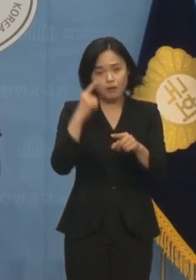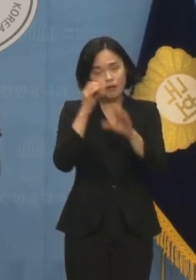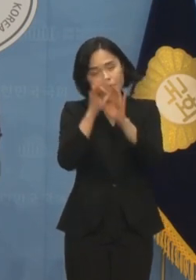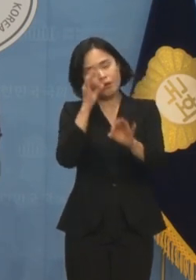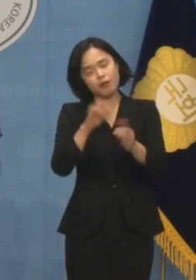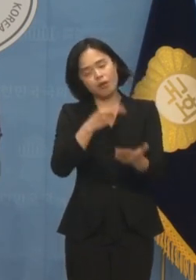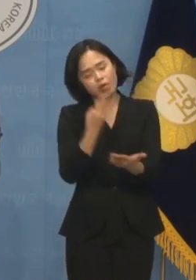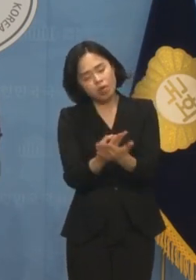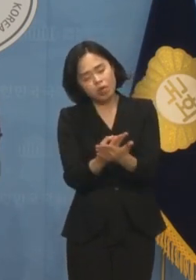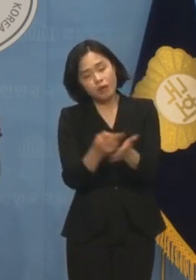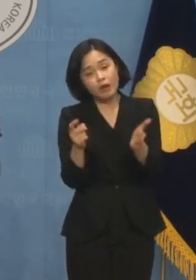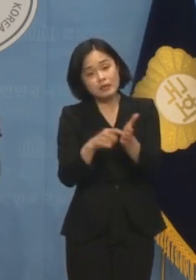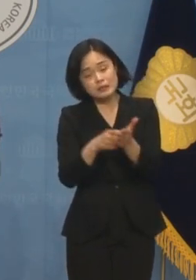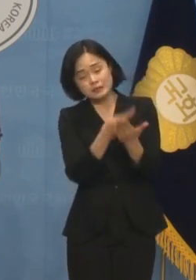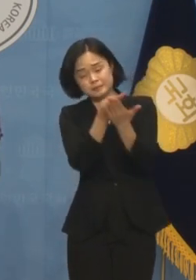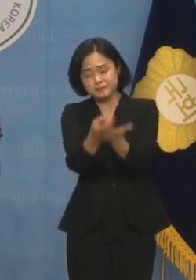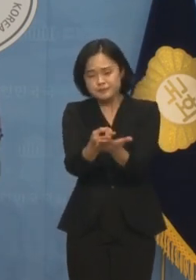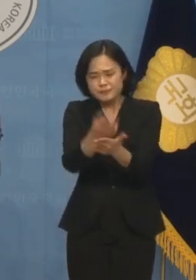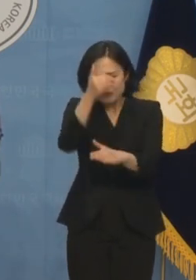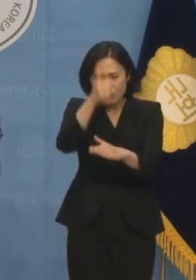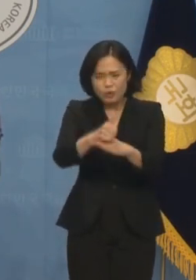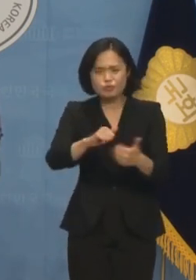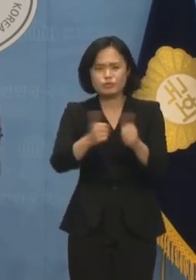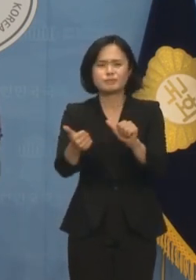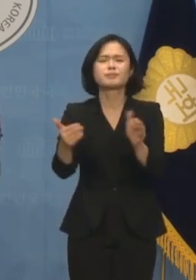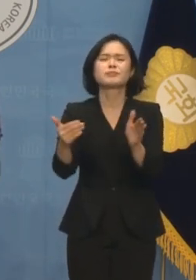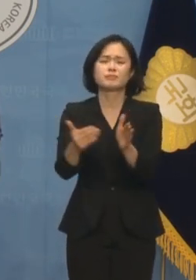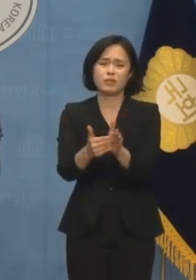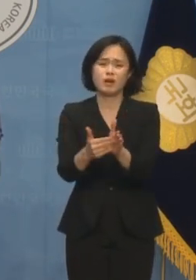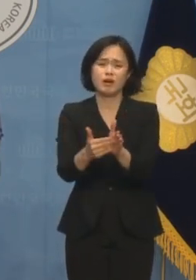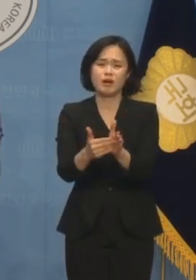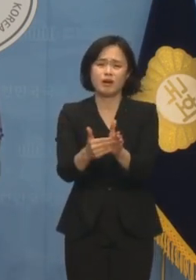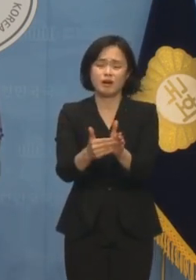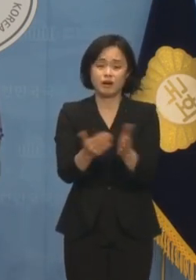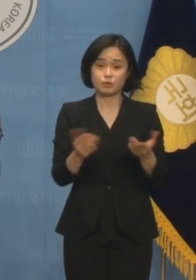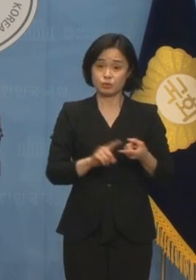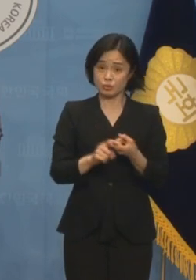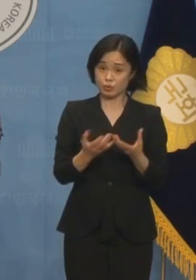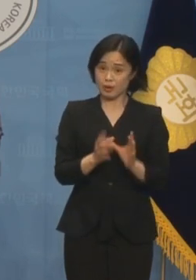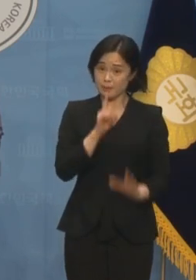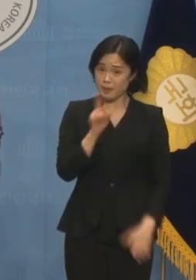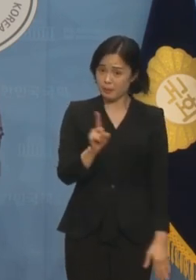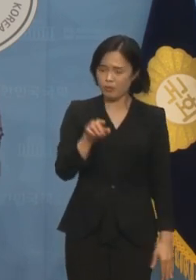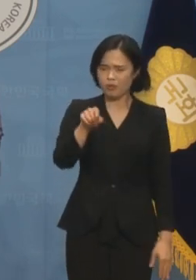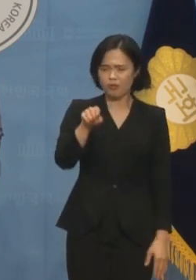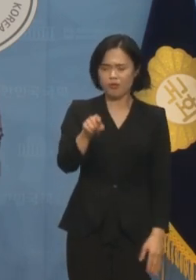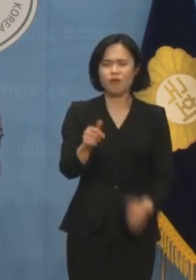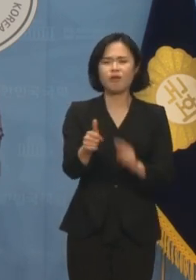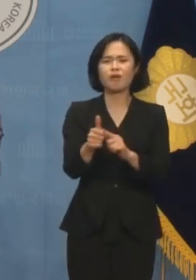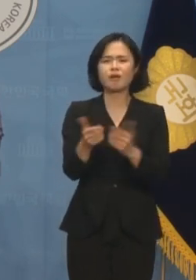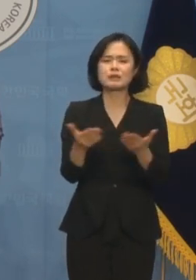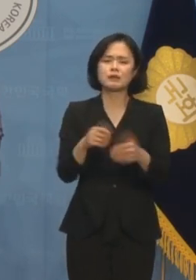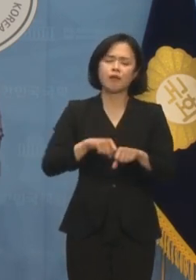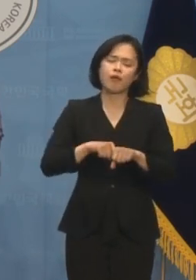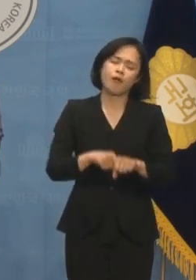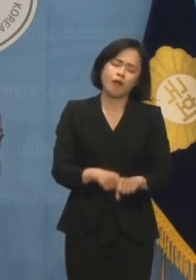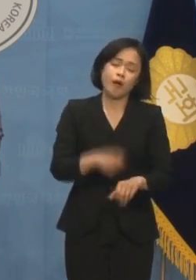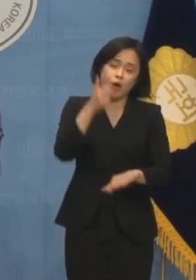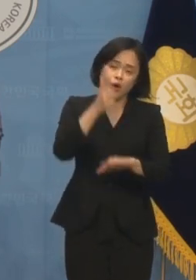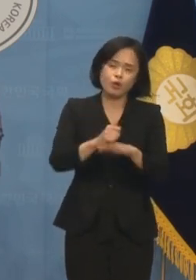숨졌습니다. 고인이 속한 노동조합에서는 과로 때문이라고 주장합니다. 앞서 2월에도